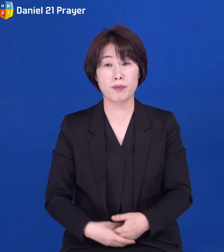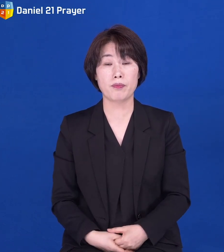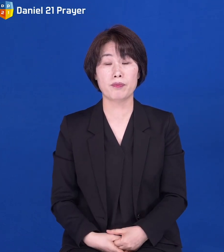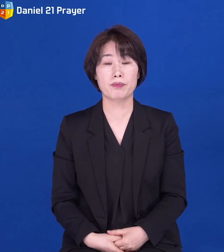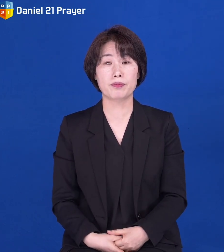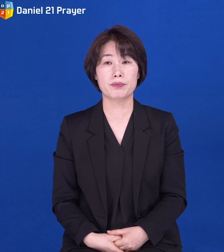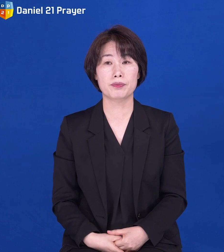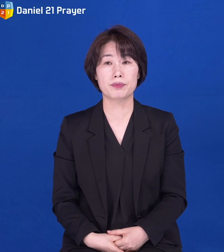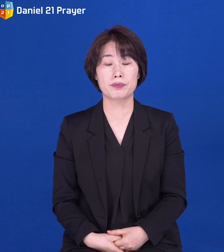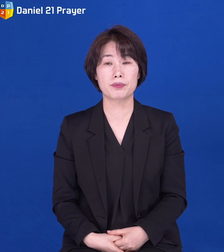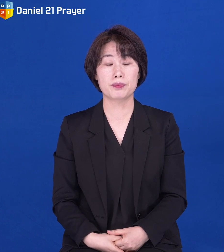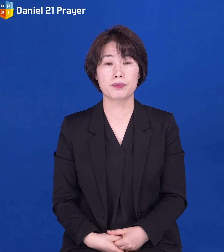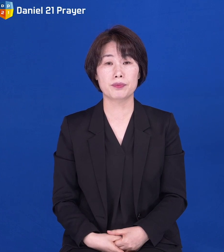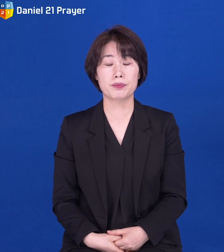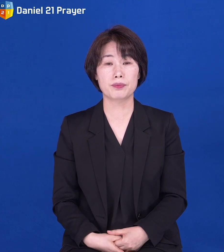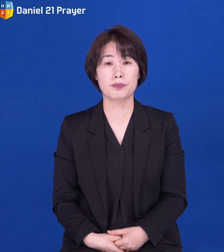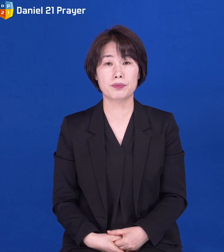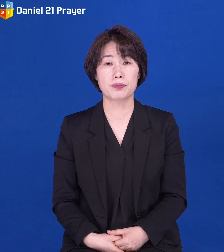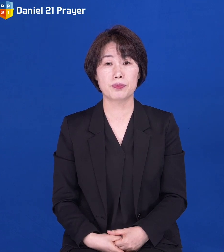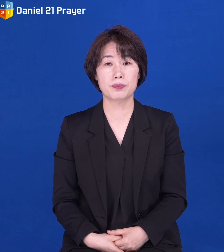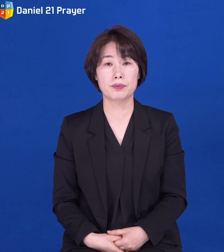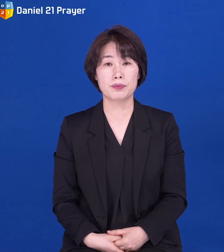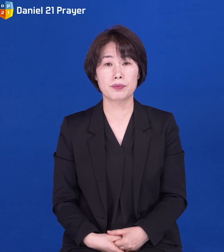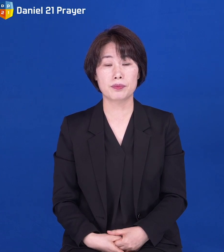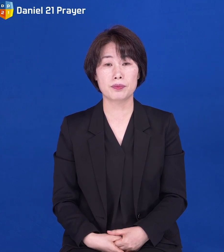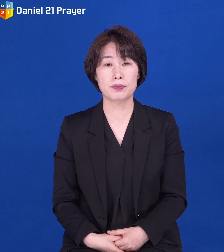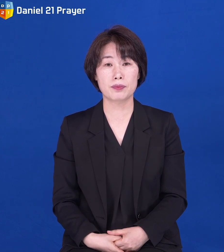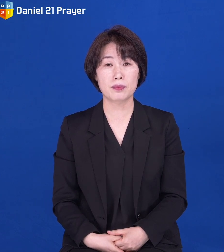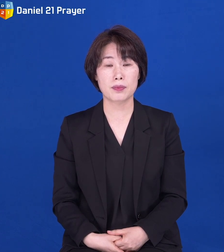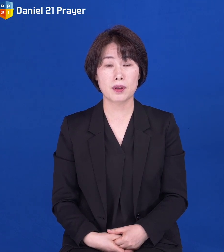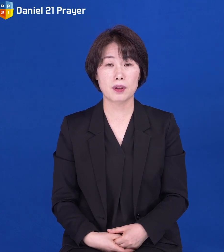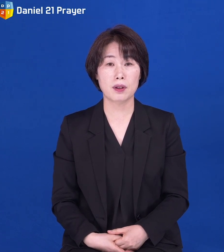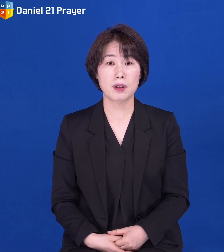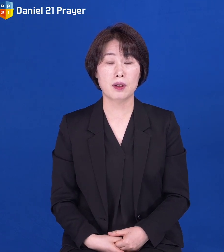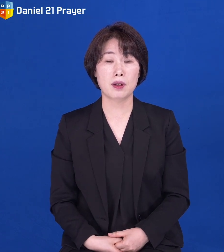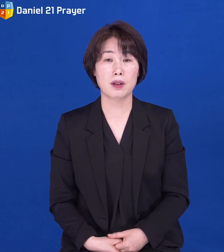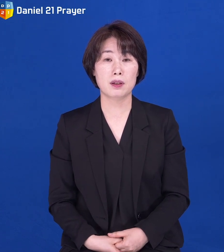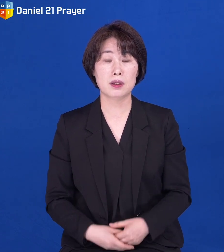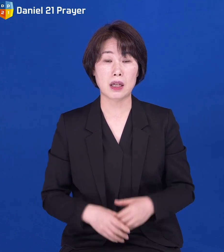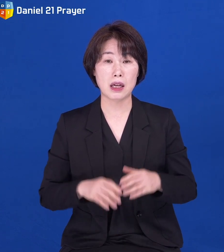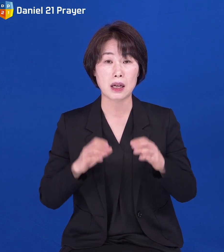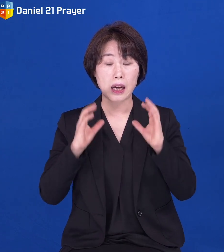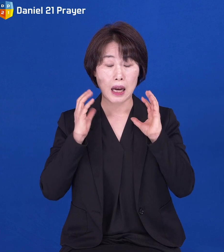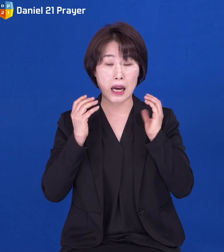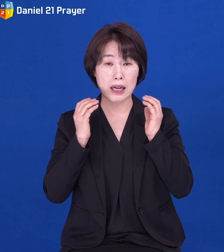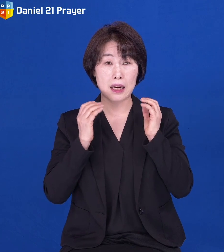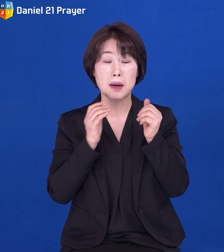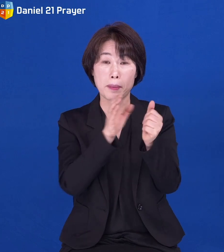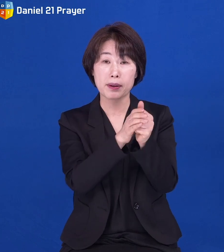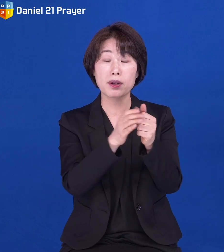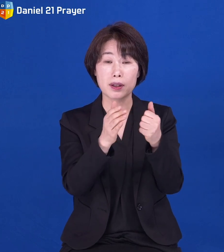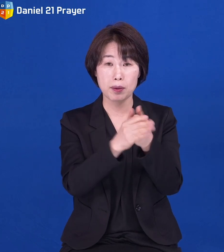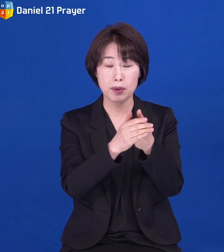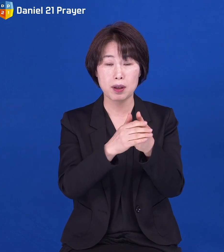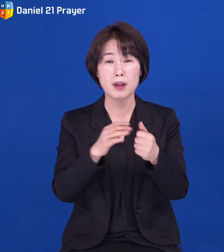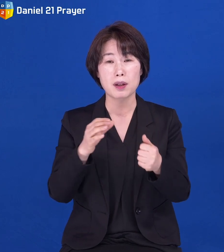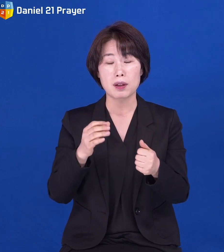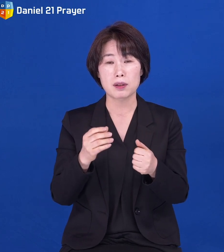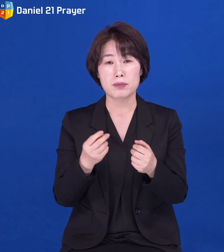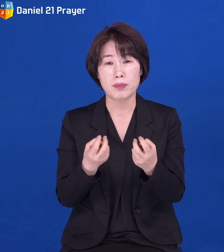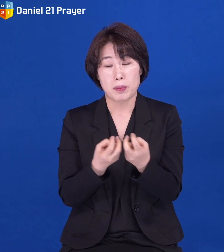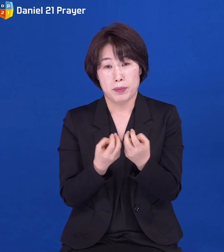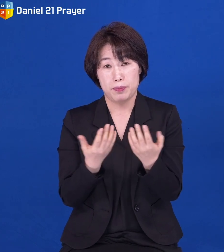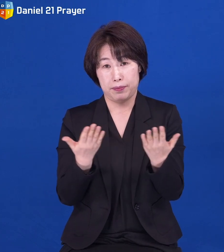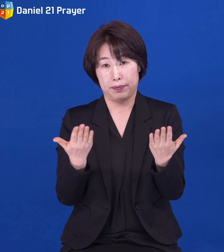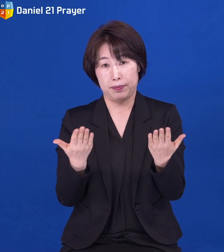바로 저는 빌려줄 수밖에 없는 입장이었죠. 왜냐면 아이가 아프고 이러니까 그분도 그걸 알았을 거예요. 근데 사실 정말 너무